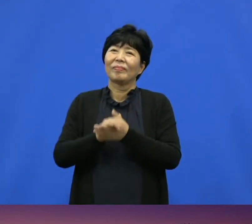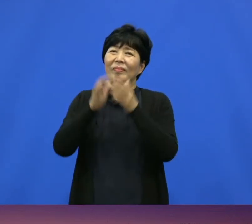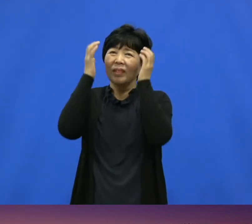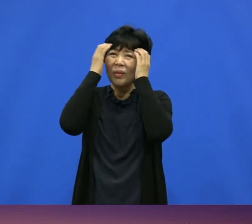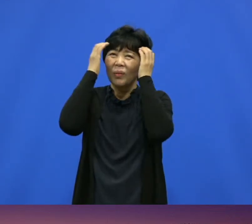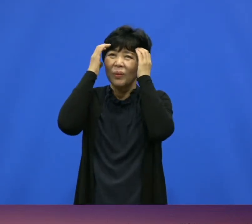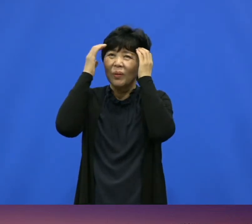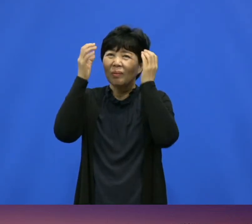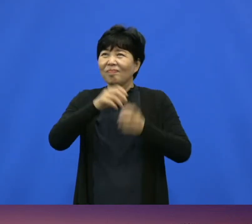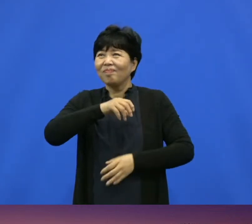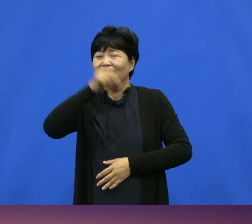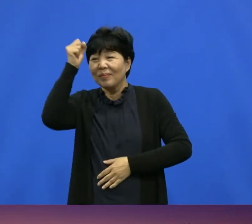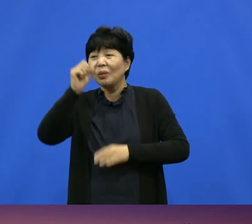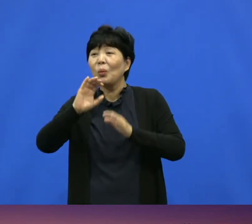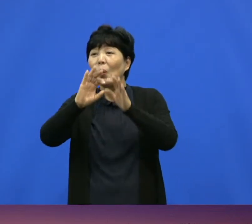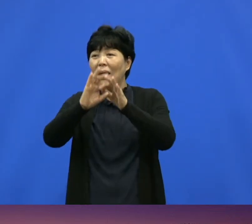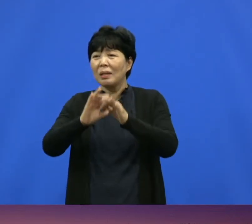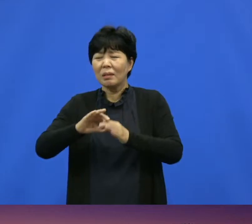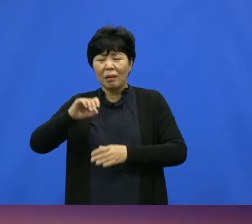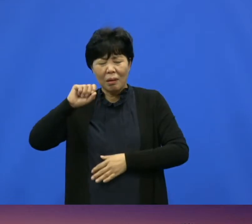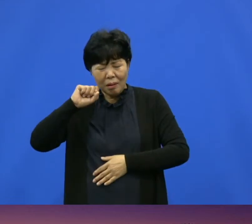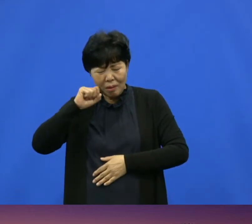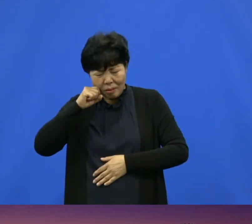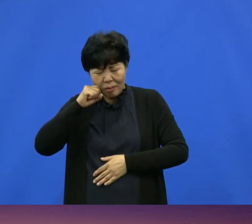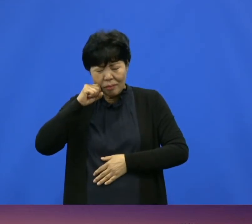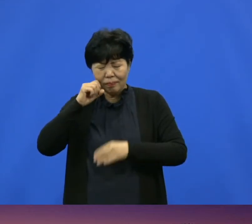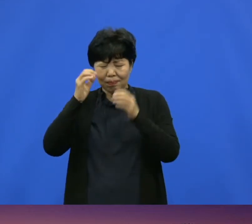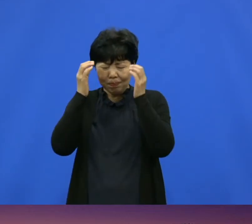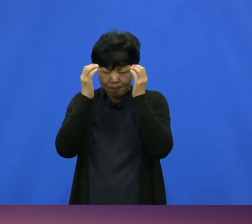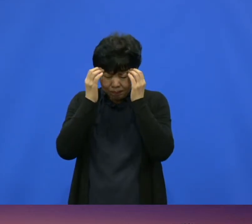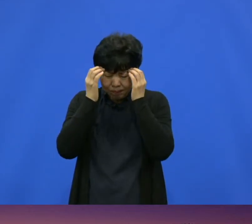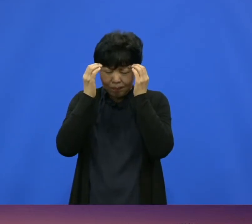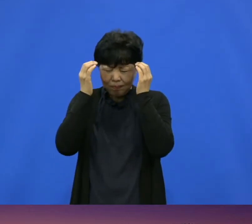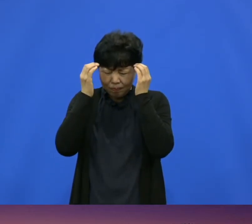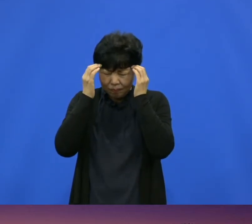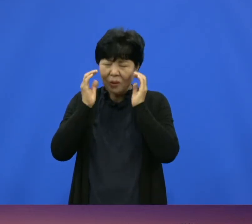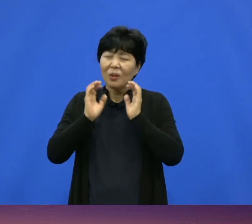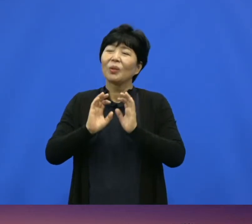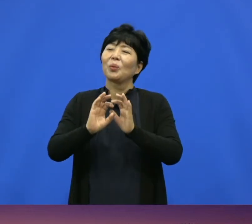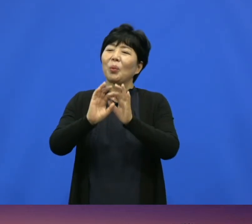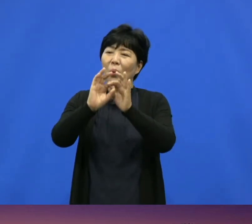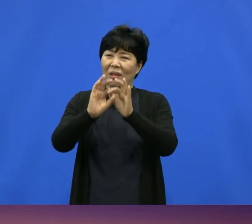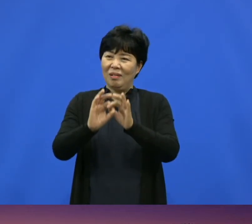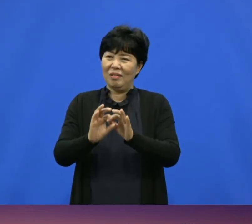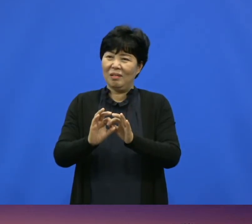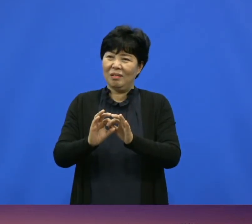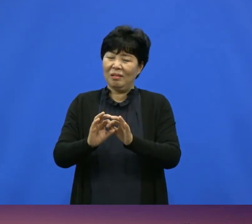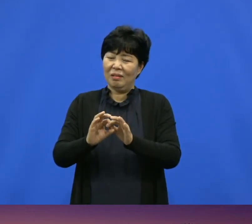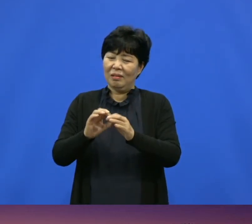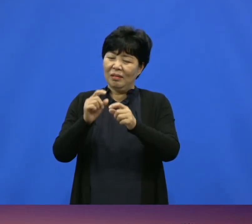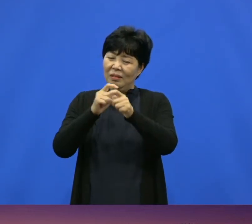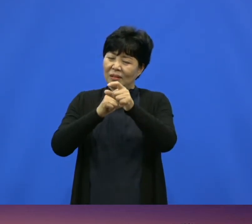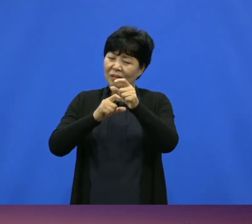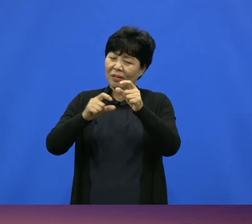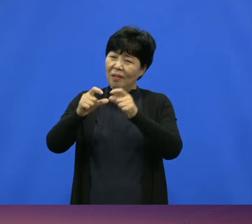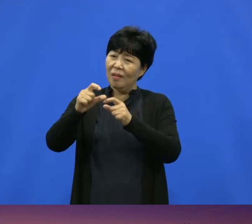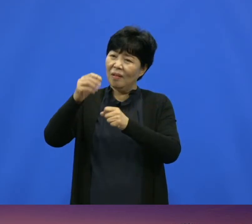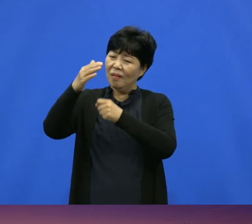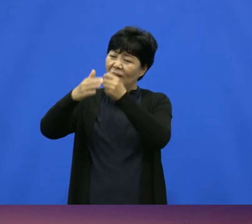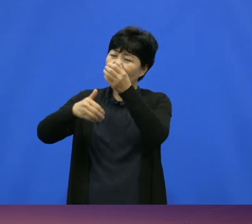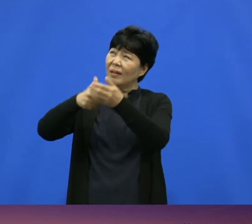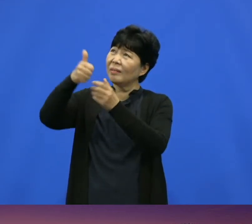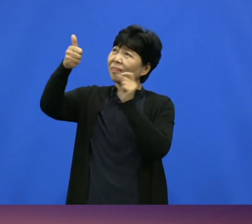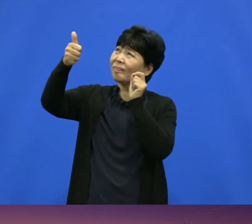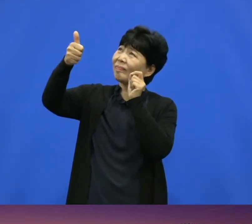고통을 통과하면서 그 어려운 시간을 보내면서 그는 더 깊어져요. 내가 전에는 귀로만 들었는데 이제는